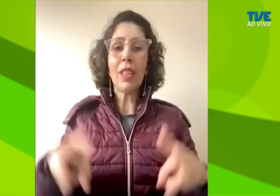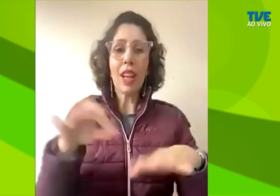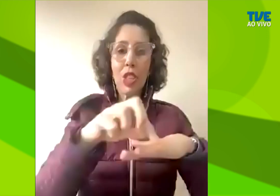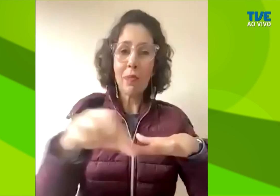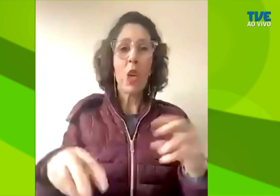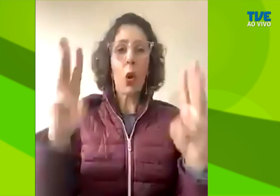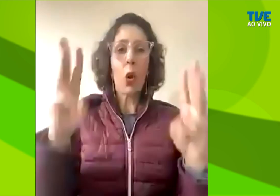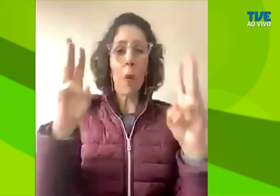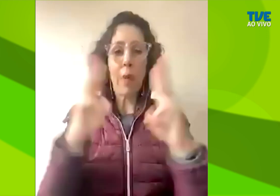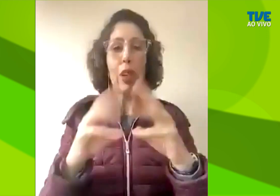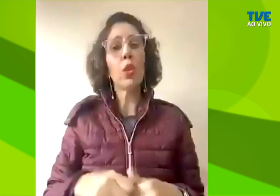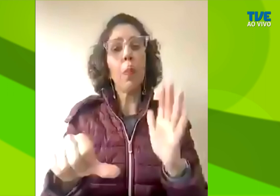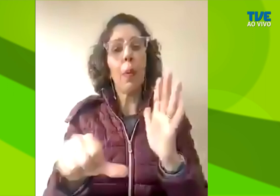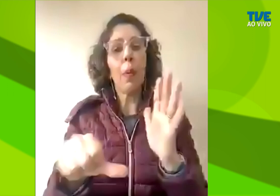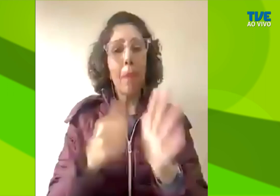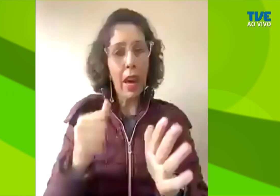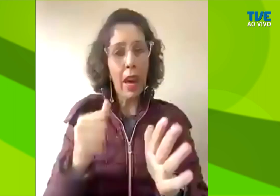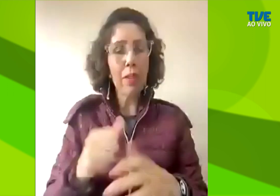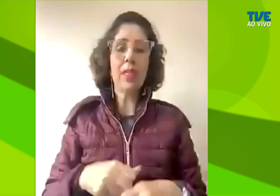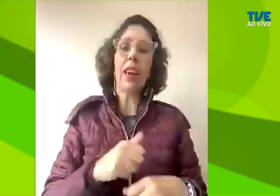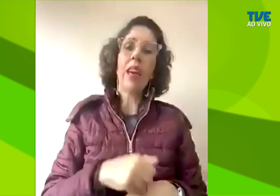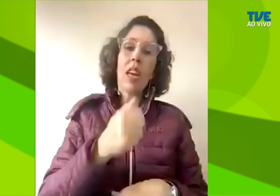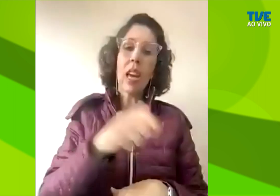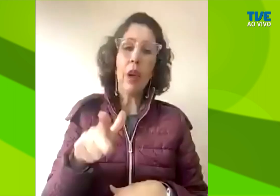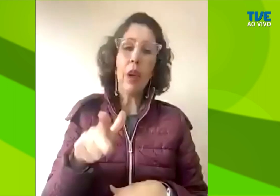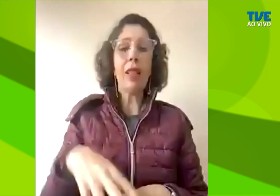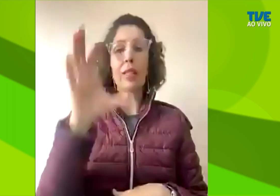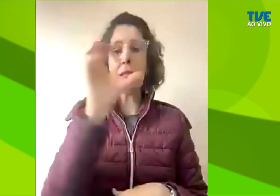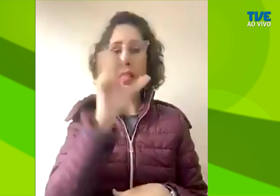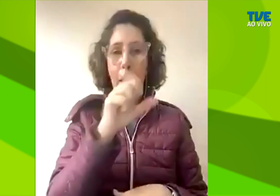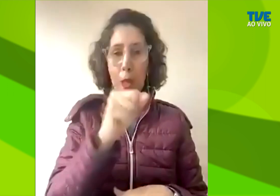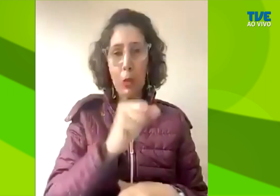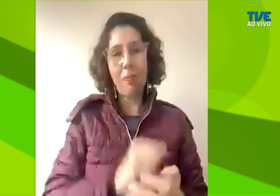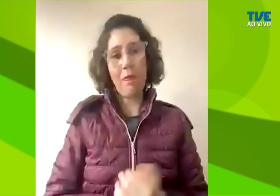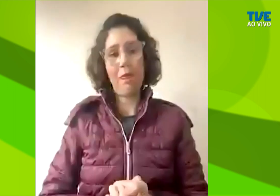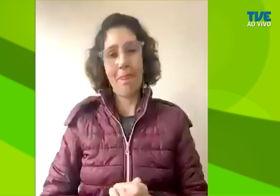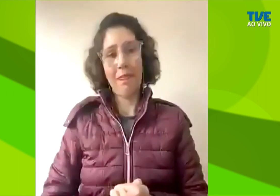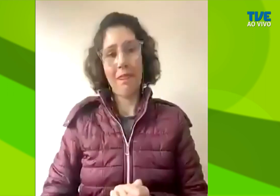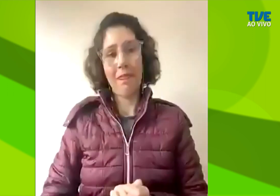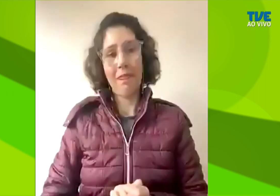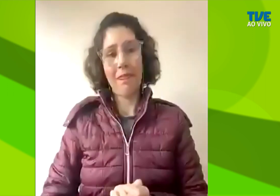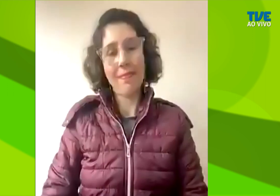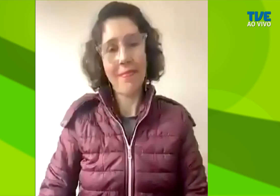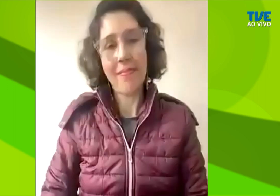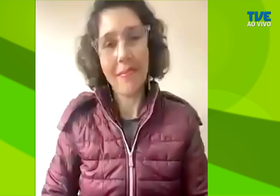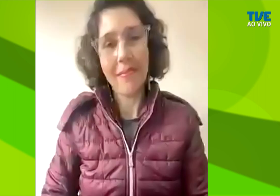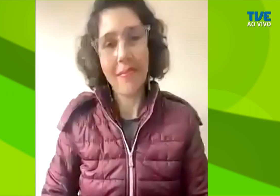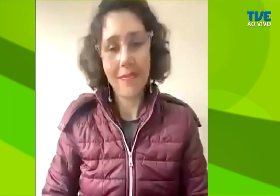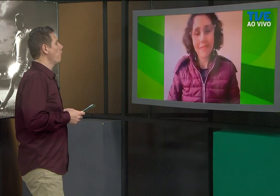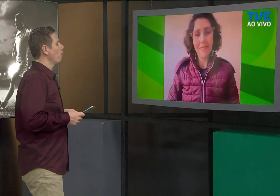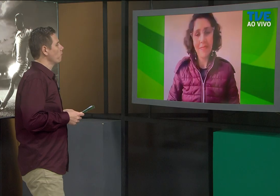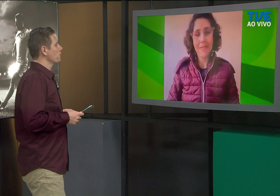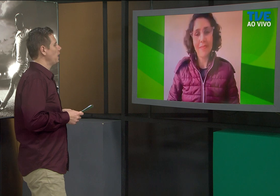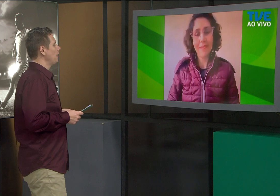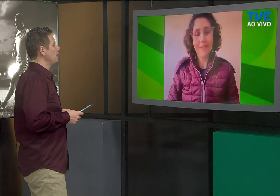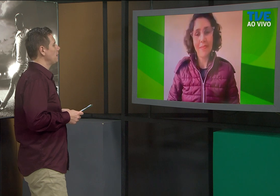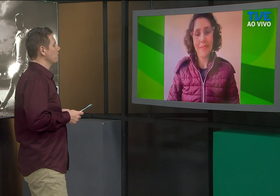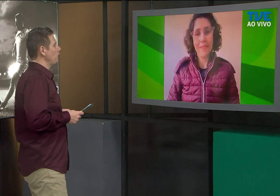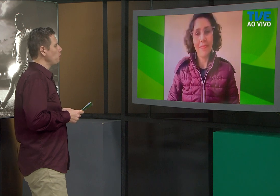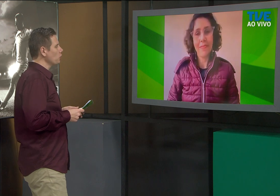Mini-volley de surdos. Então, o primeiro vai ser em Alvarada, sábado. Isso aí, muito bem. Bom,